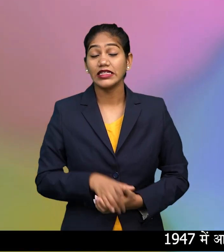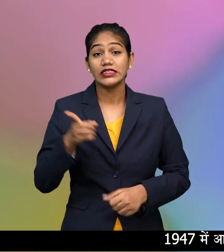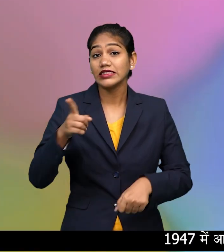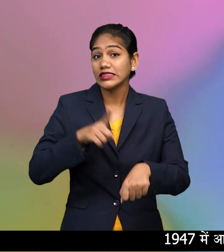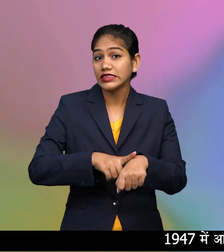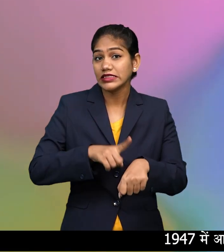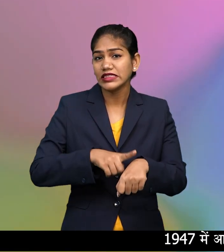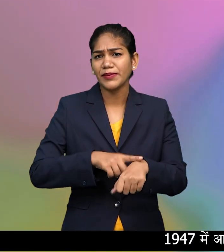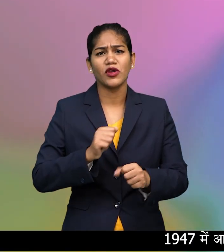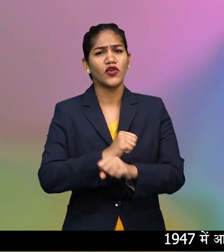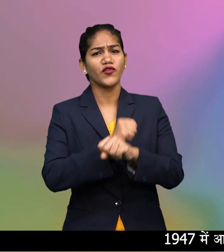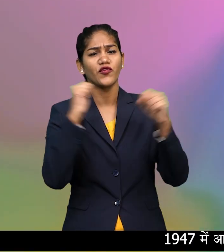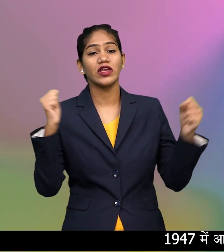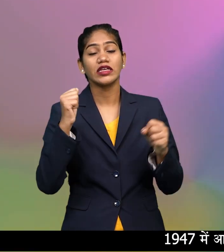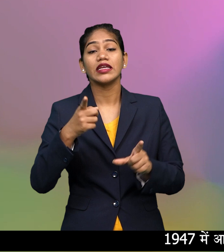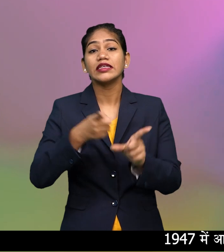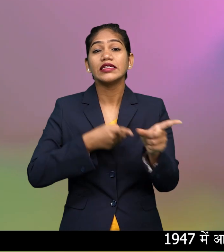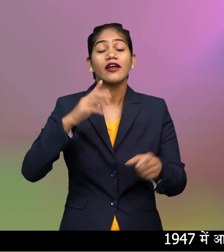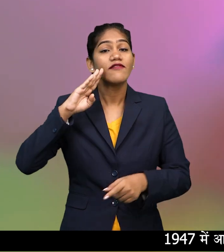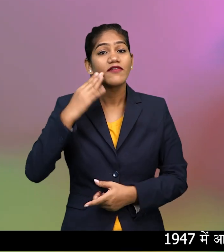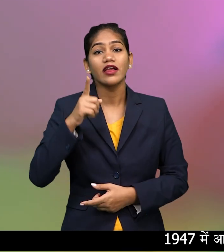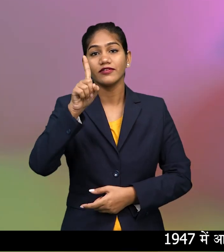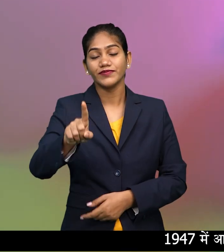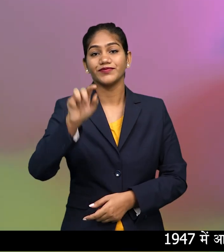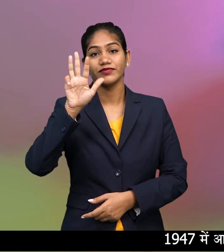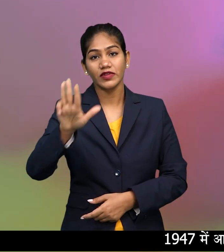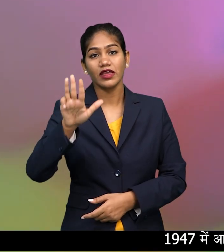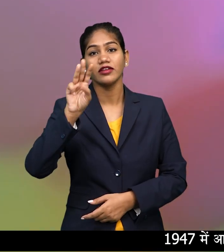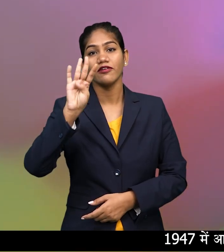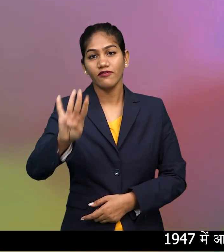1947 में आज़ादी के समय 12% आबादी